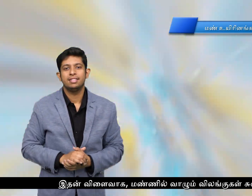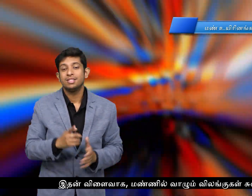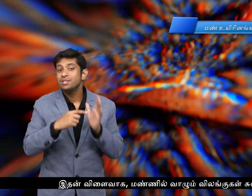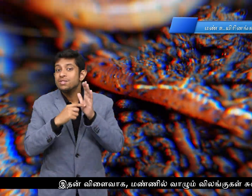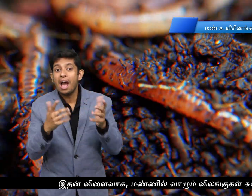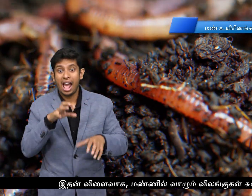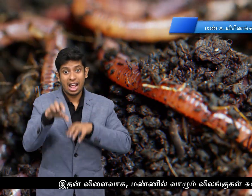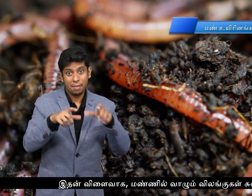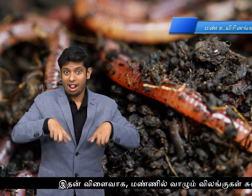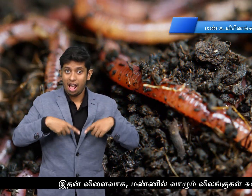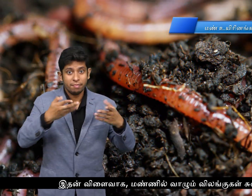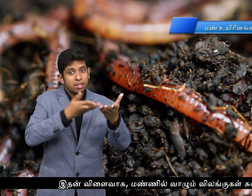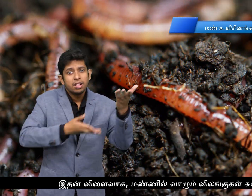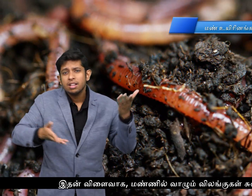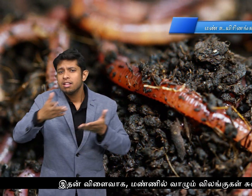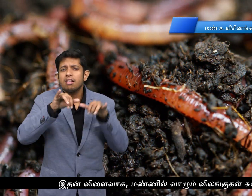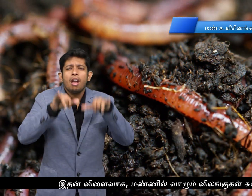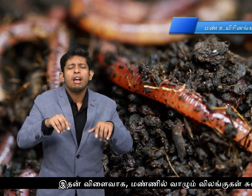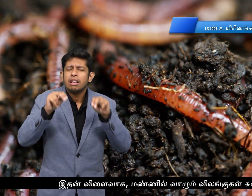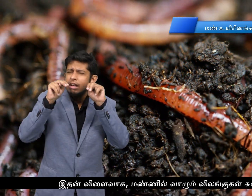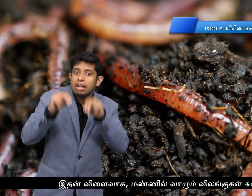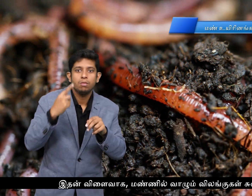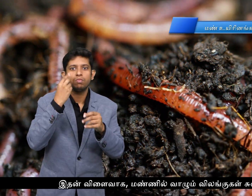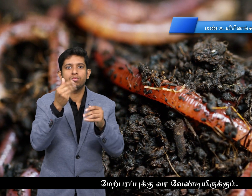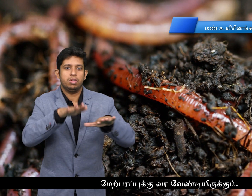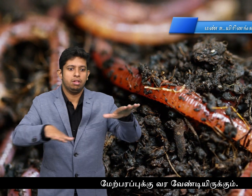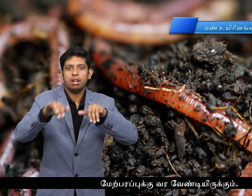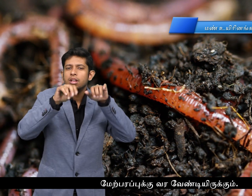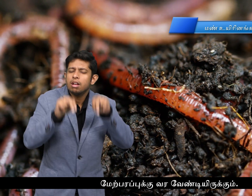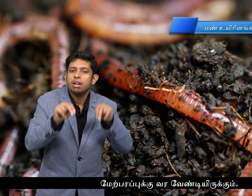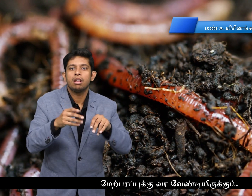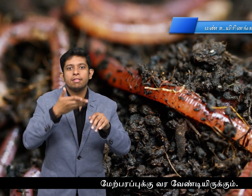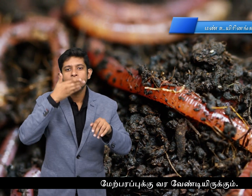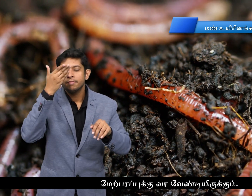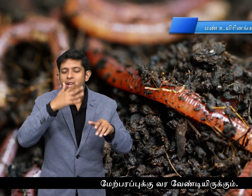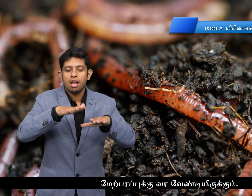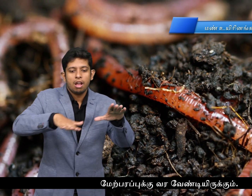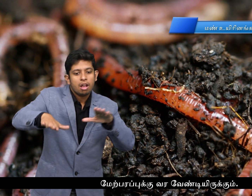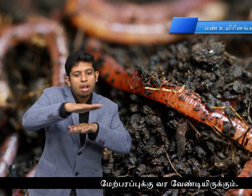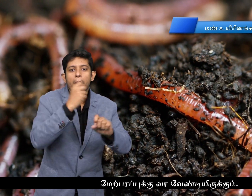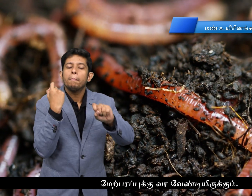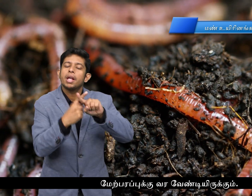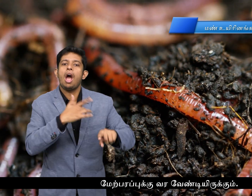இதன் விளைவாக மண்ணில் வாழும் விலங்குகள் சுவாசிக்க மேற்பரப்பிற்கு வரவேண்டியிருக்கும்.